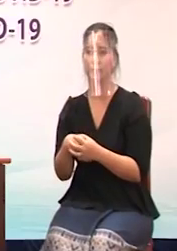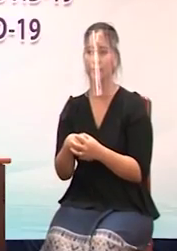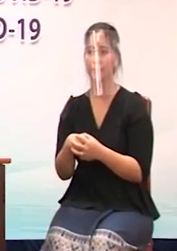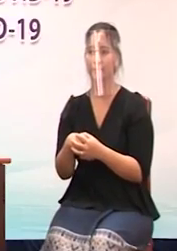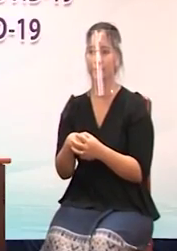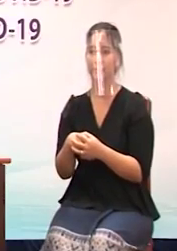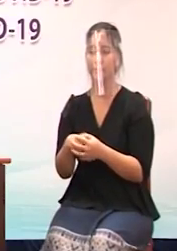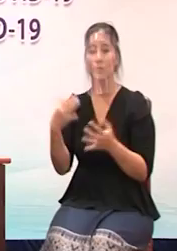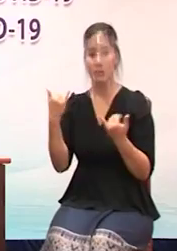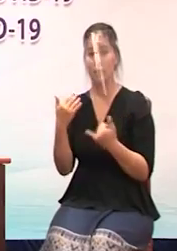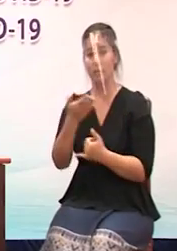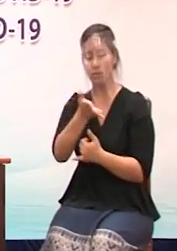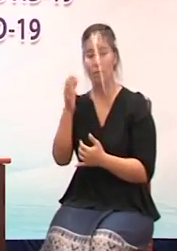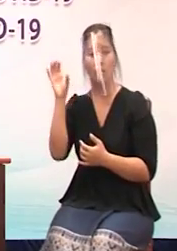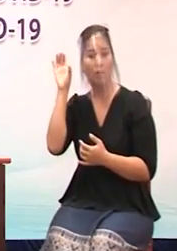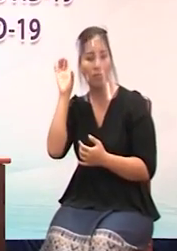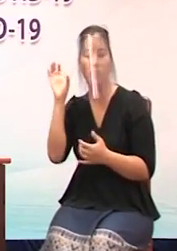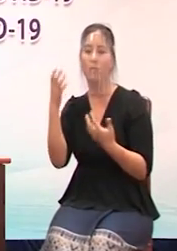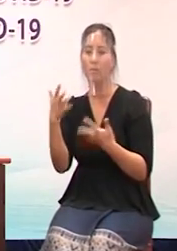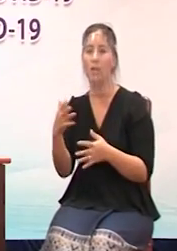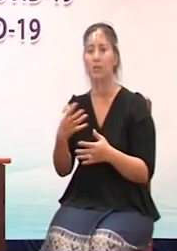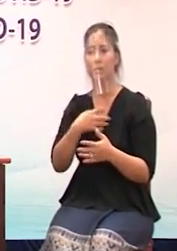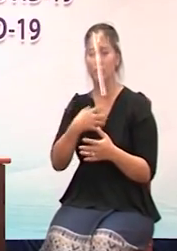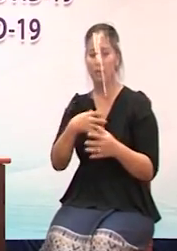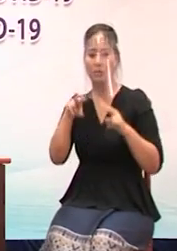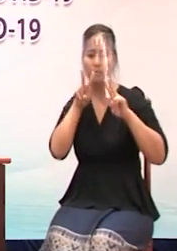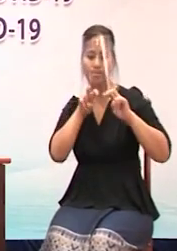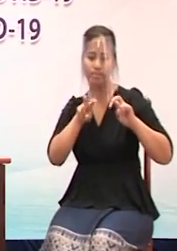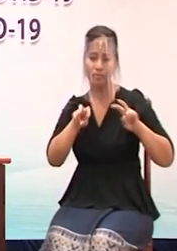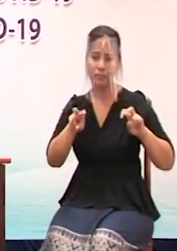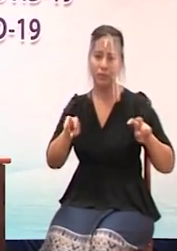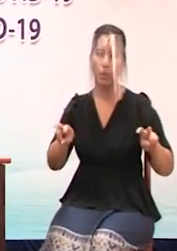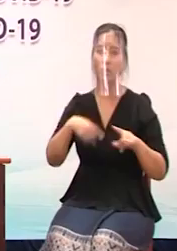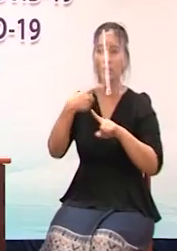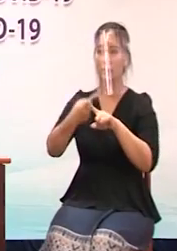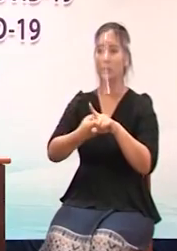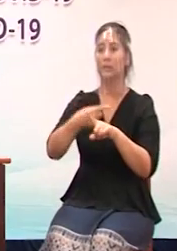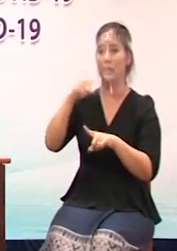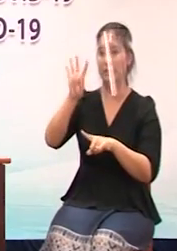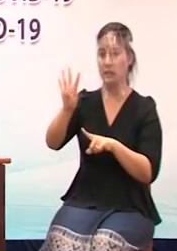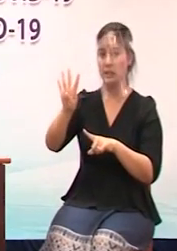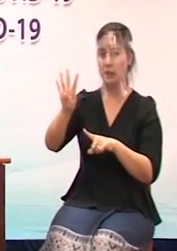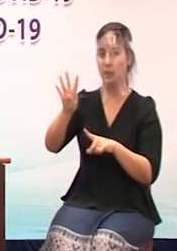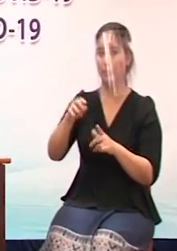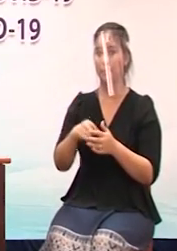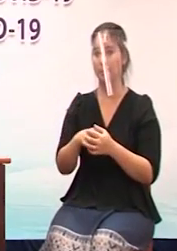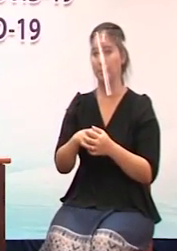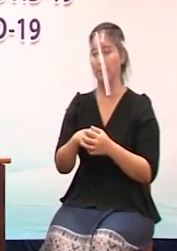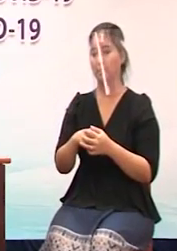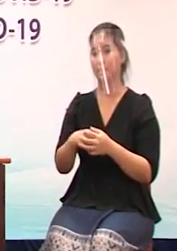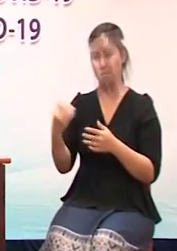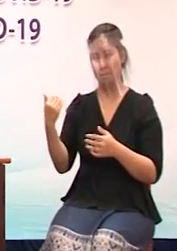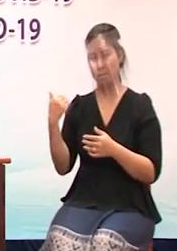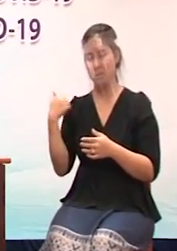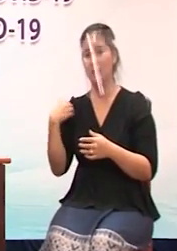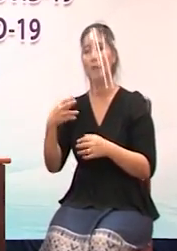บรรณาธิการได้ฟังไปแล้วเอามาวิเคราะห์คืนในเดือนเมษาเนี่ยเพียงแต่ซาววันต้นเดือนของเดือนเมษ